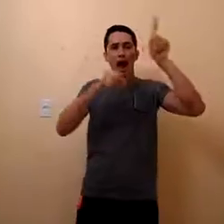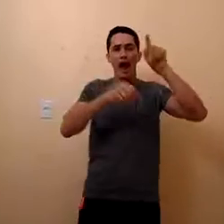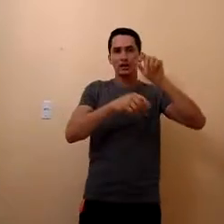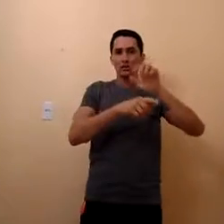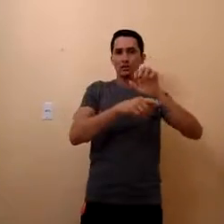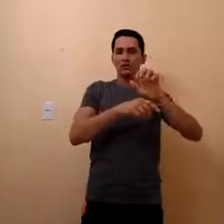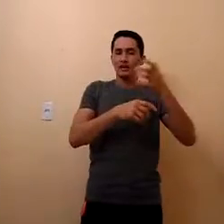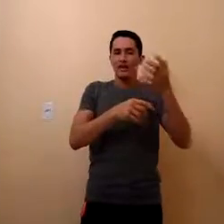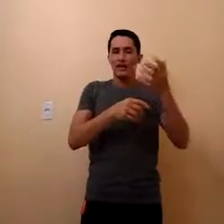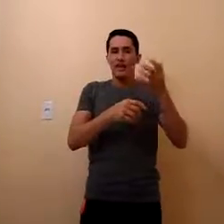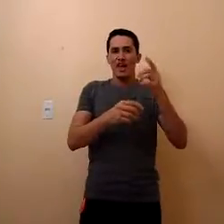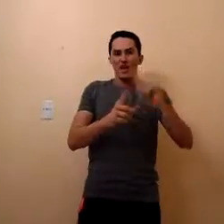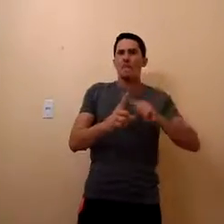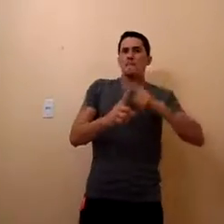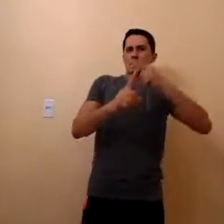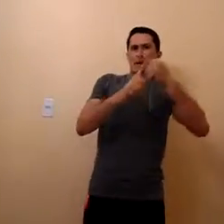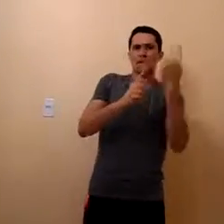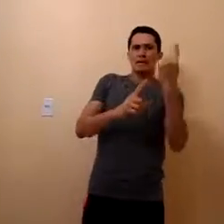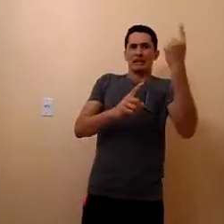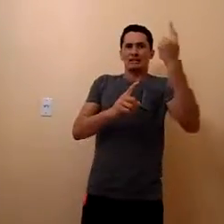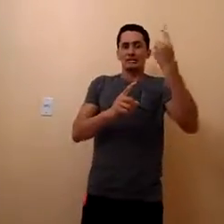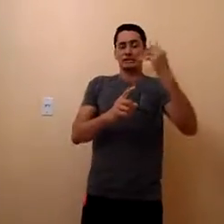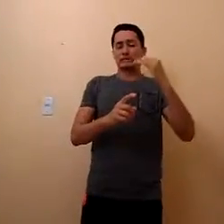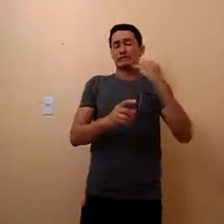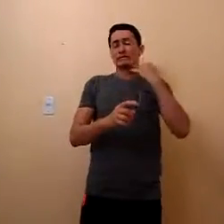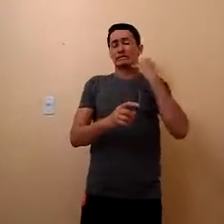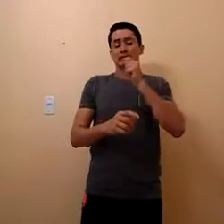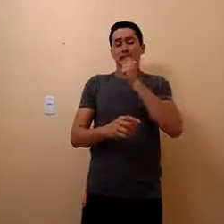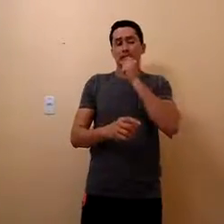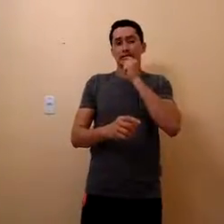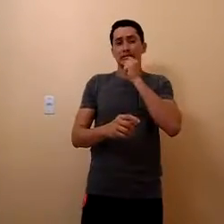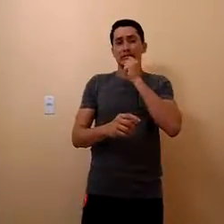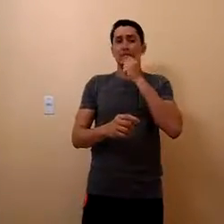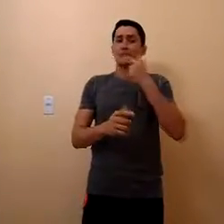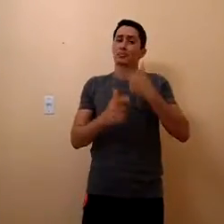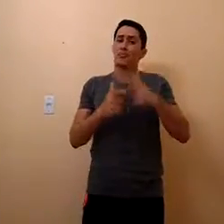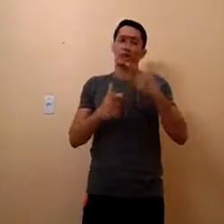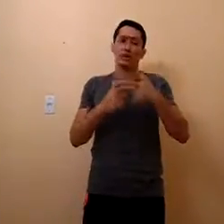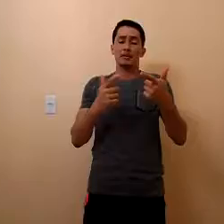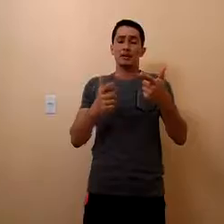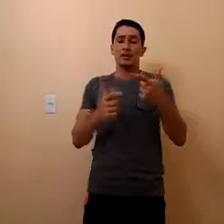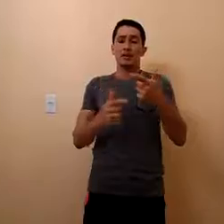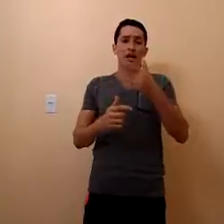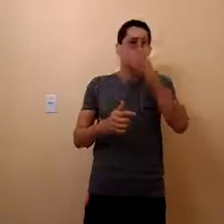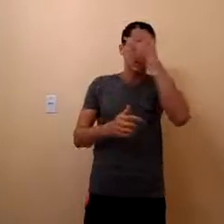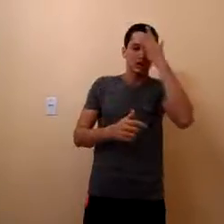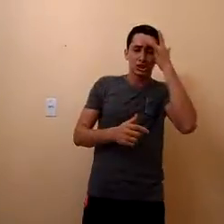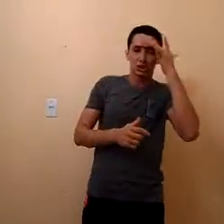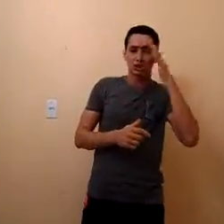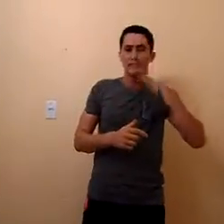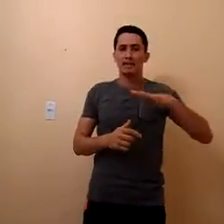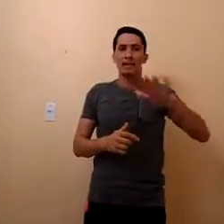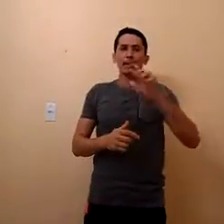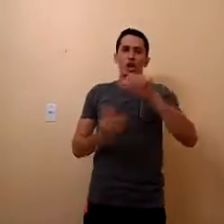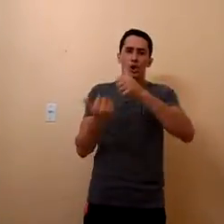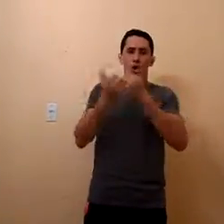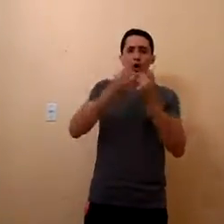combustível faz o consumidor pagar ainda mais. Só prejudica a gente, que a gente não tem que estar comprando carroça. Em um ano, a